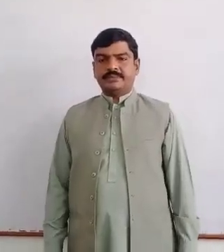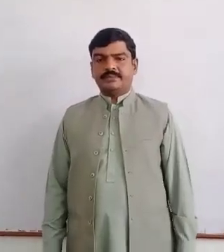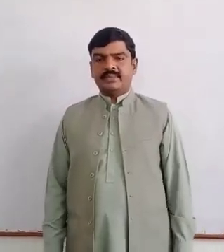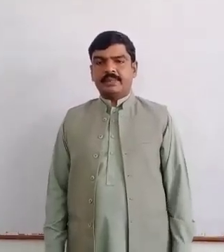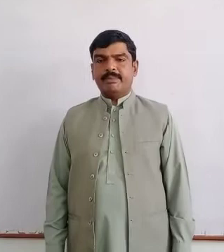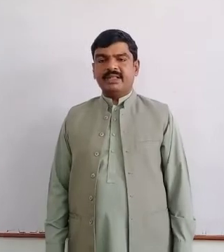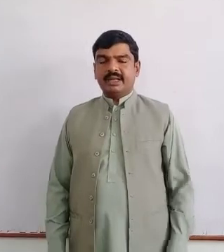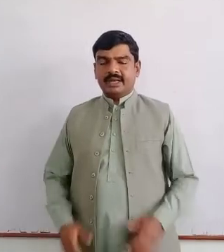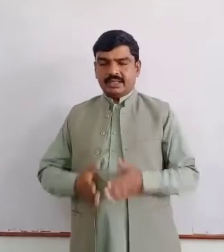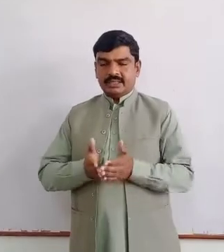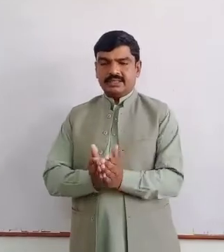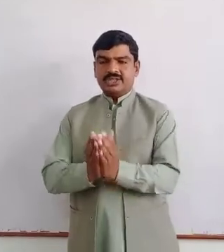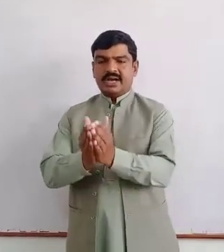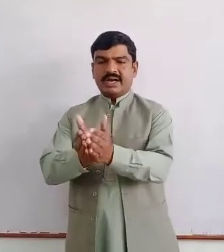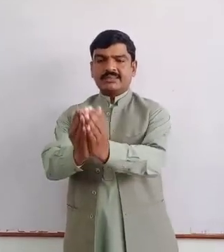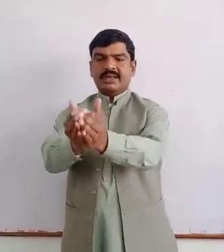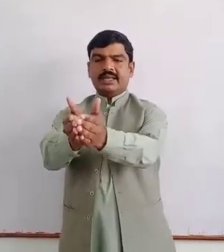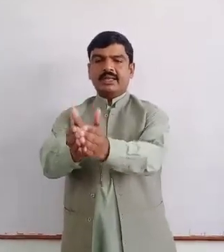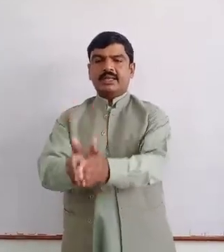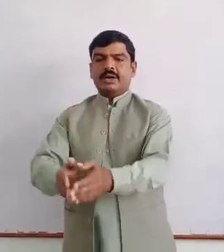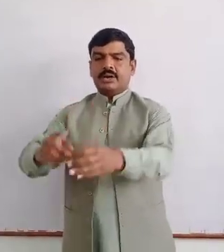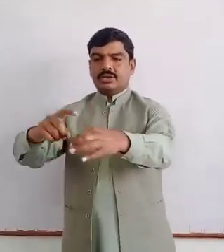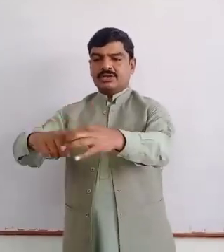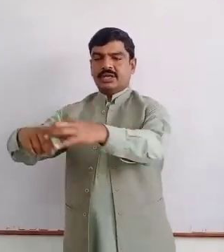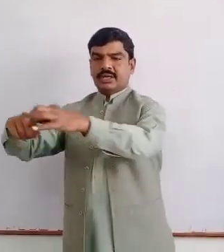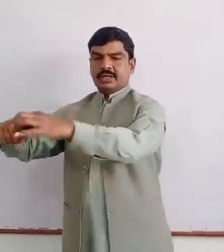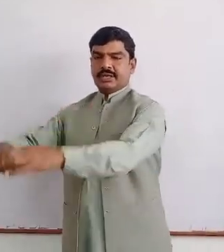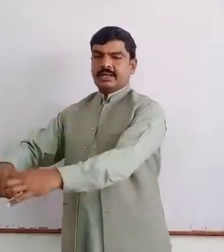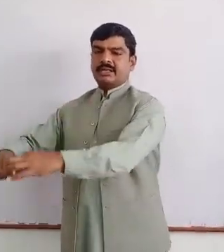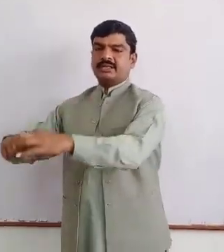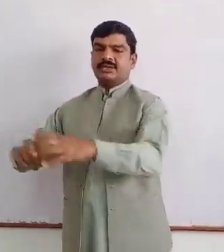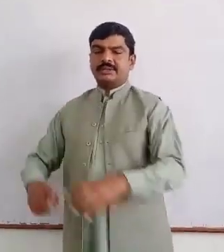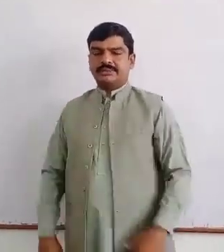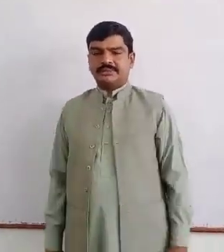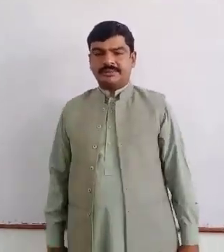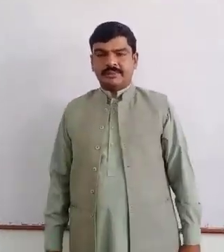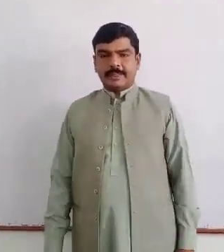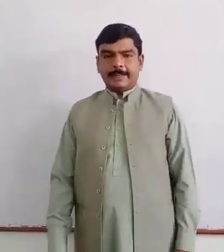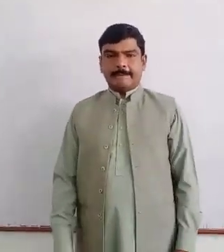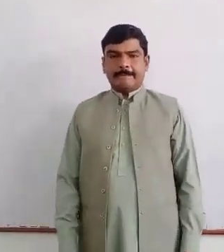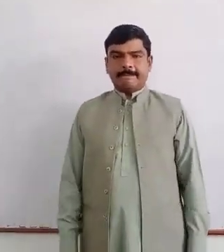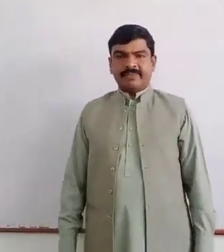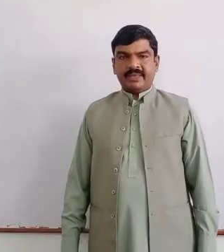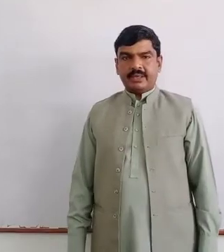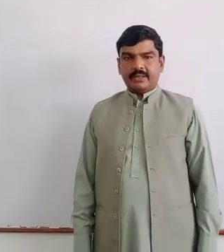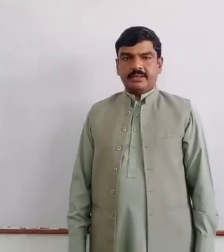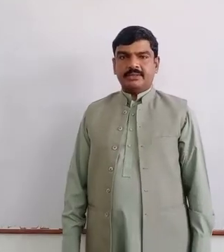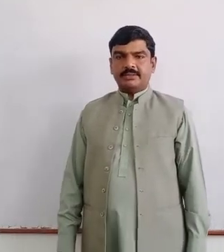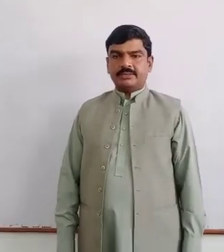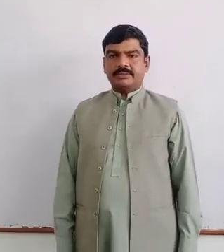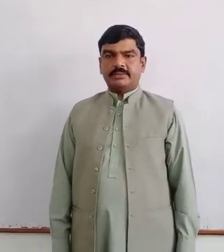बंदरगाह, बंदरगाह, जहाज बहरी और उसका लंगरदार होना। भट्टी,